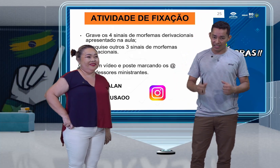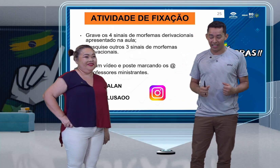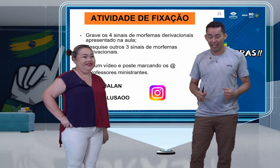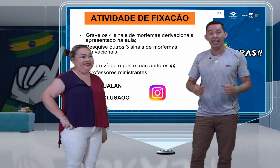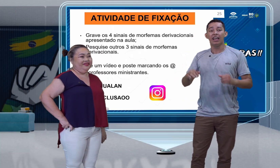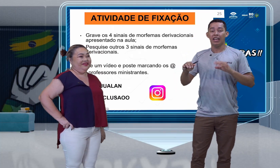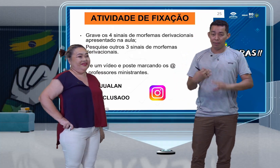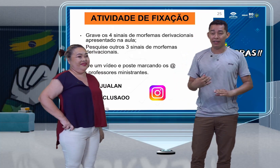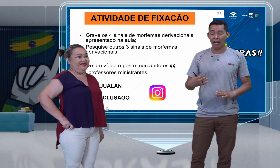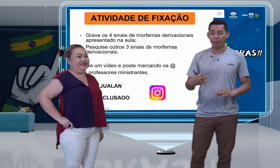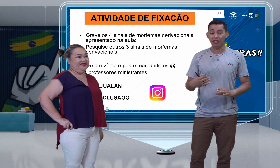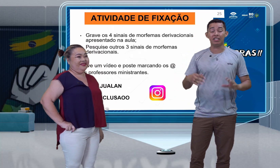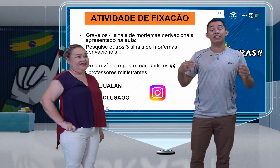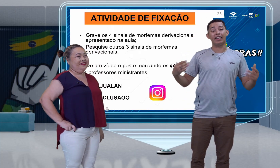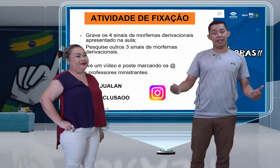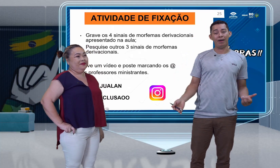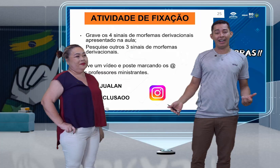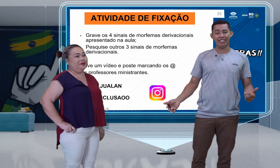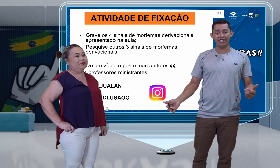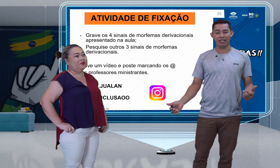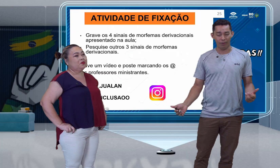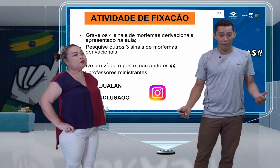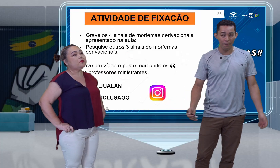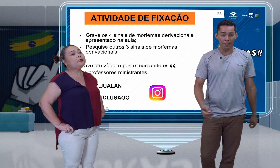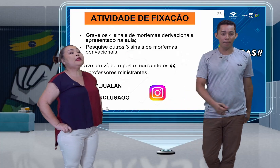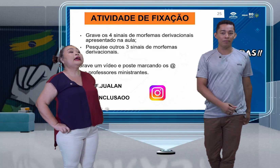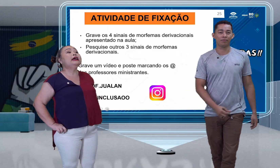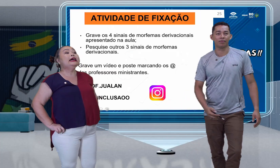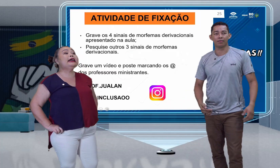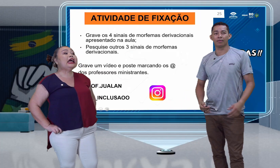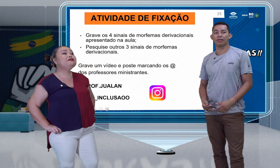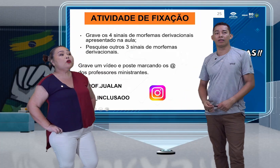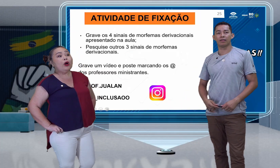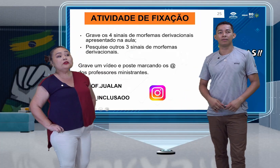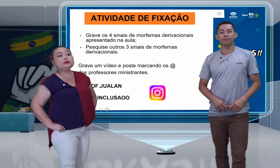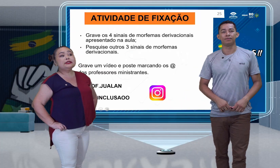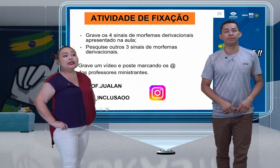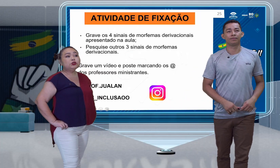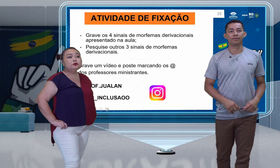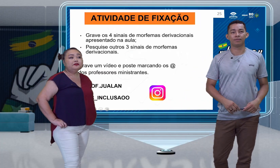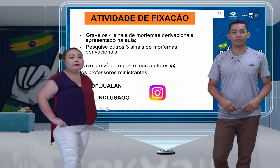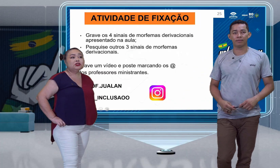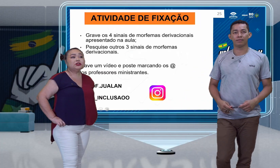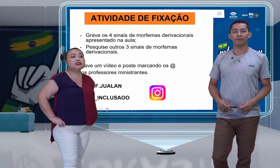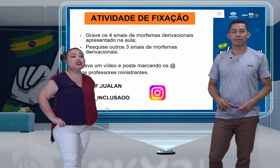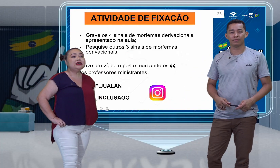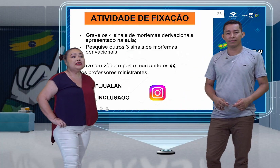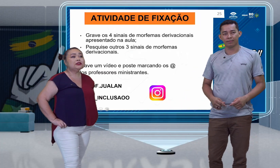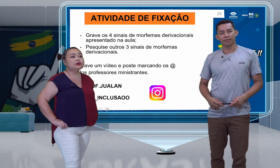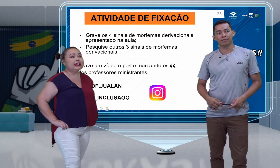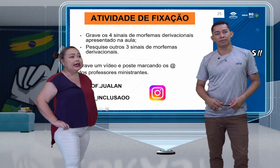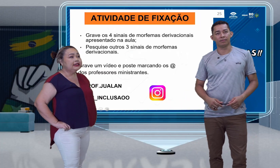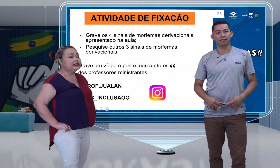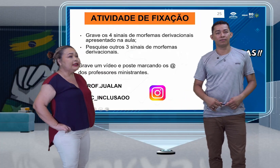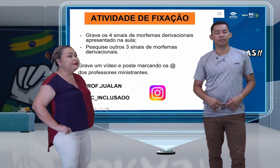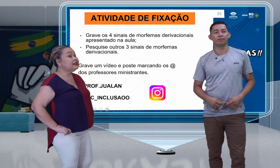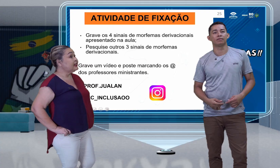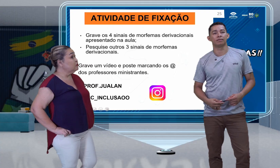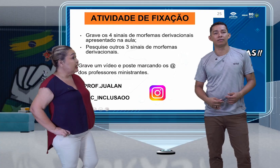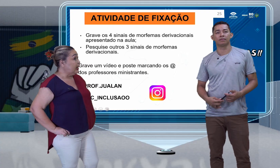fazerem aí e mandarem pra gente. Tem que marcar a gente, tá bom? Grave 4 sinais de morfemas direcionais apresentado na aula.